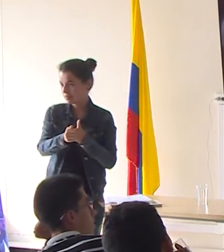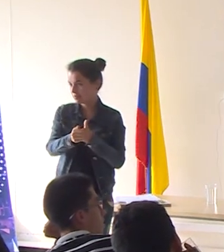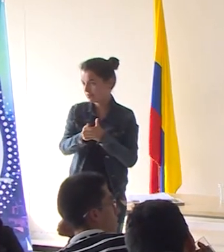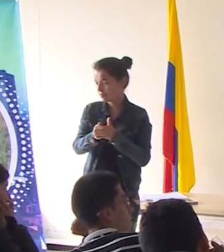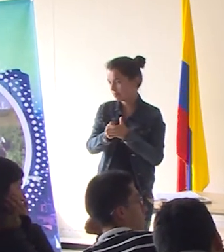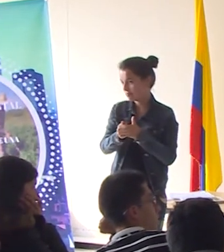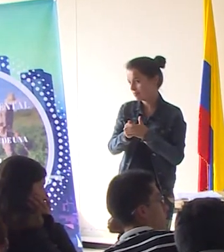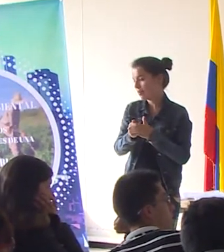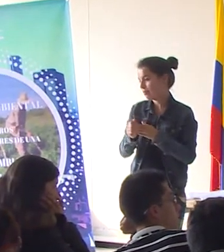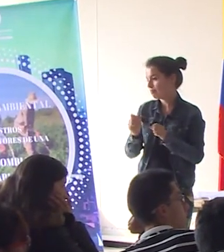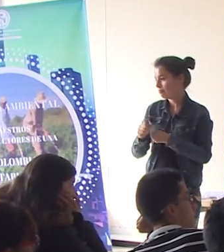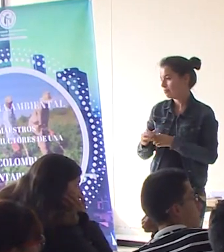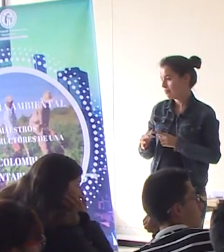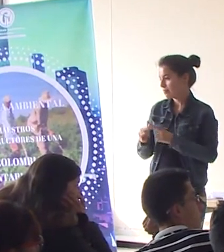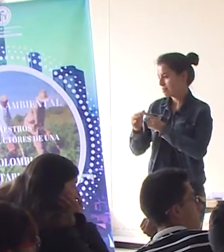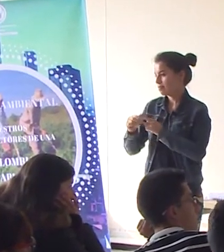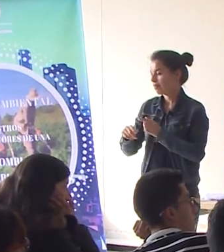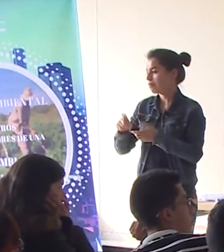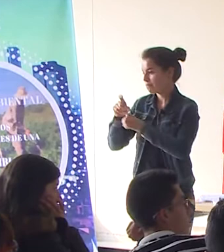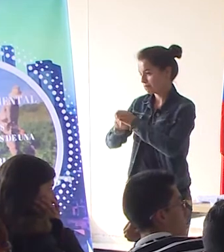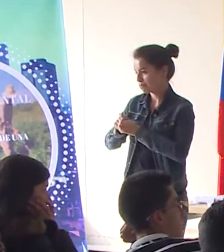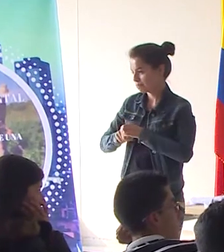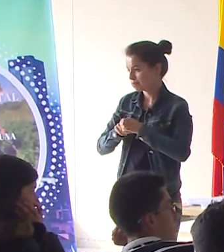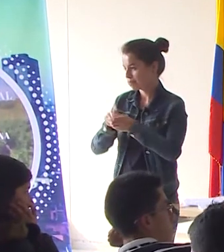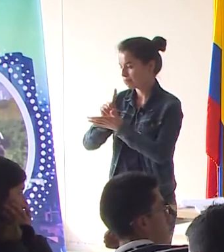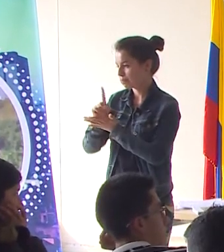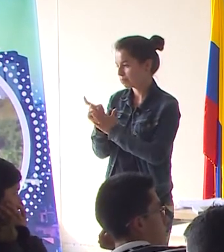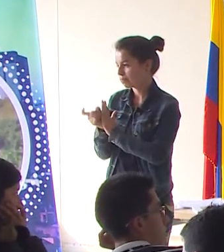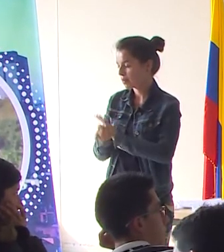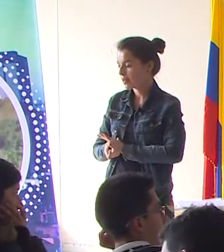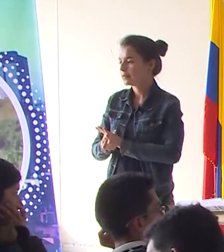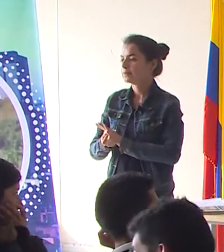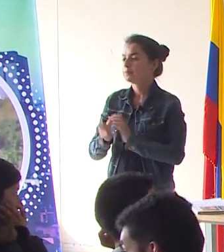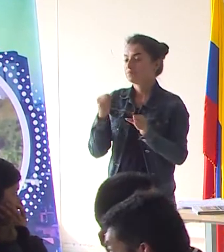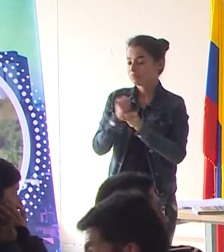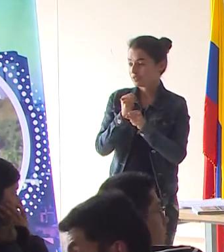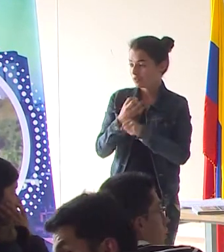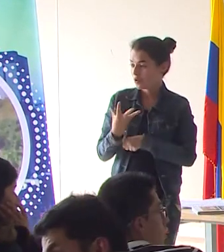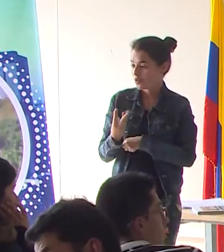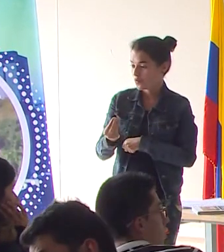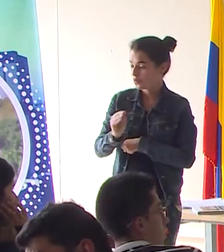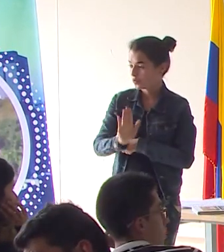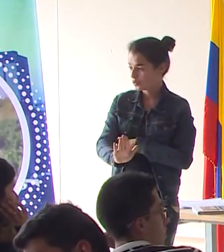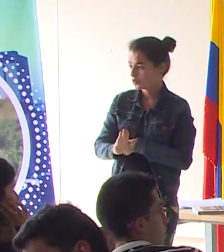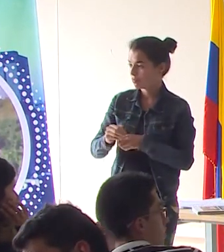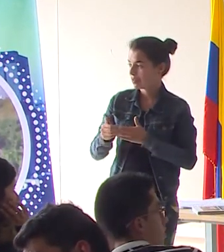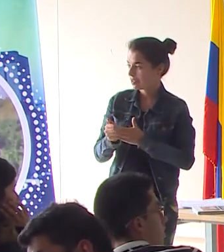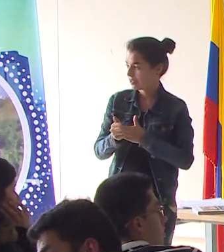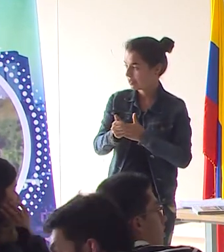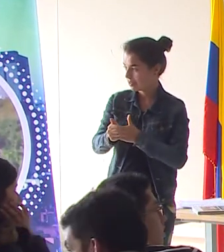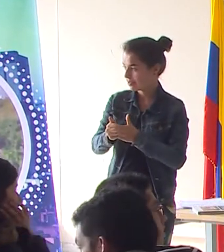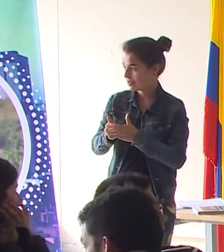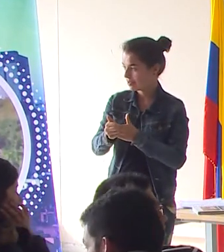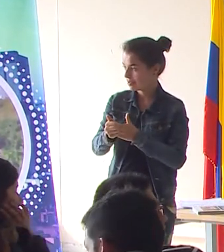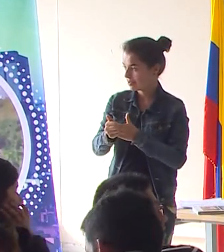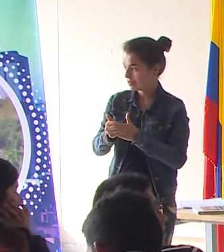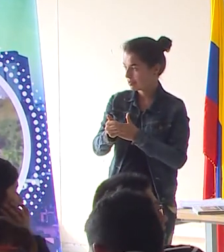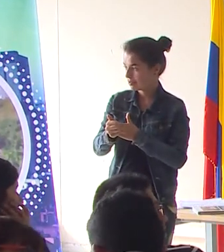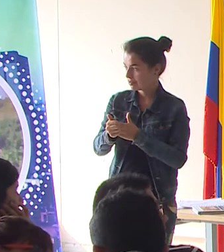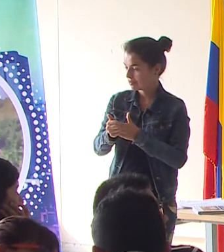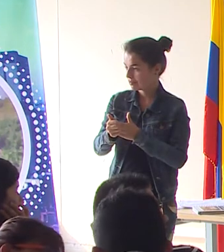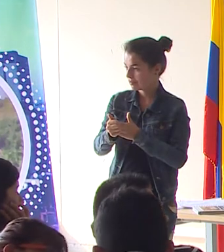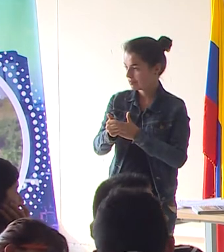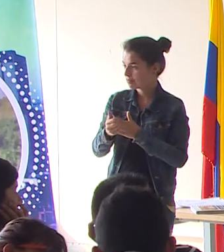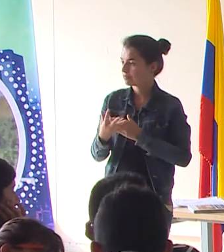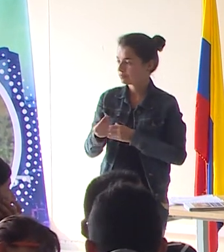abierta para todos también para trabajar en grupo y se van a digamos a entrar en contacto